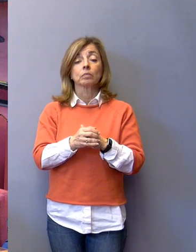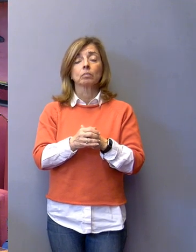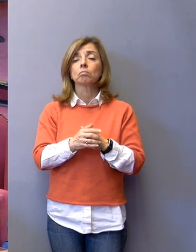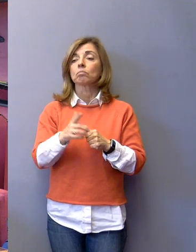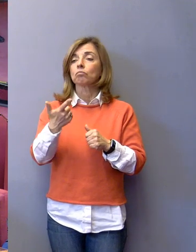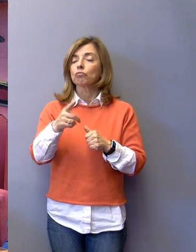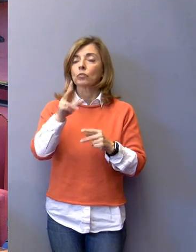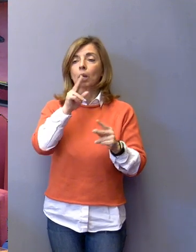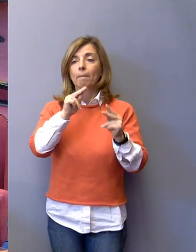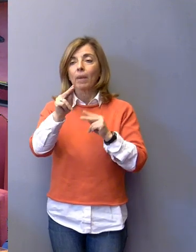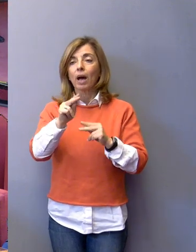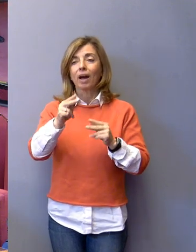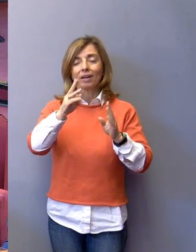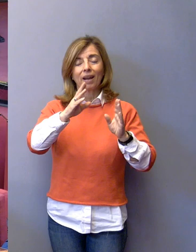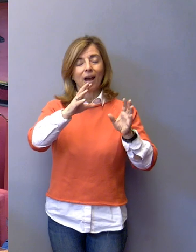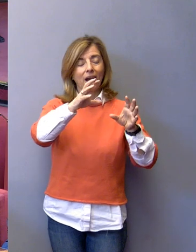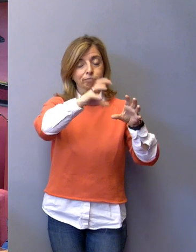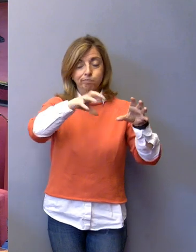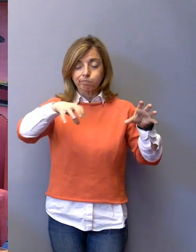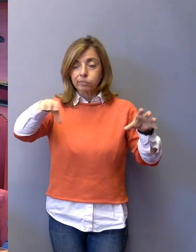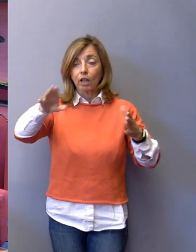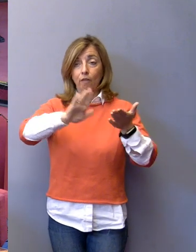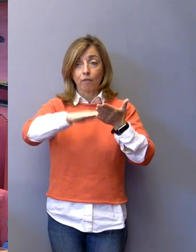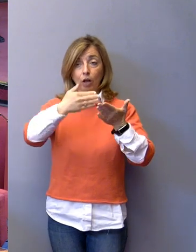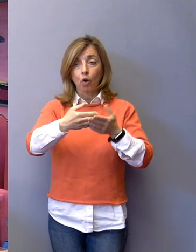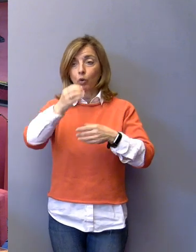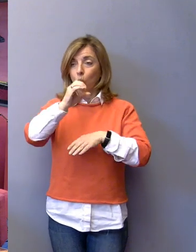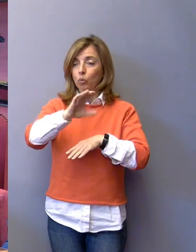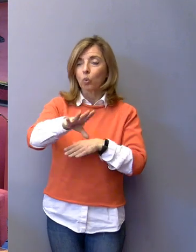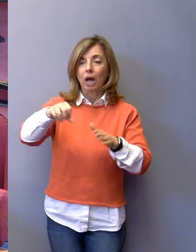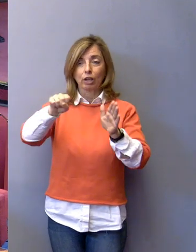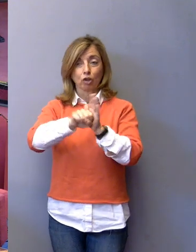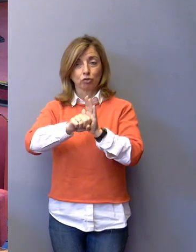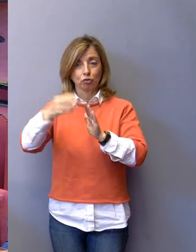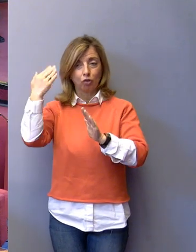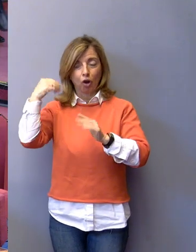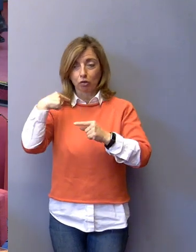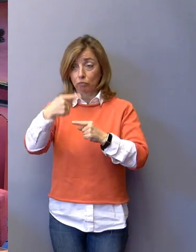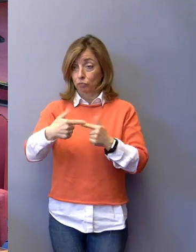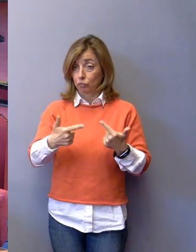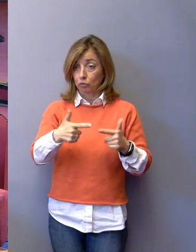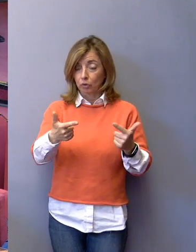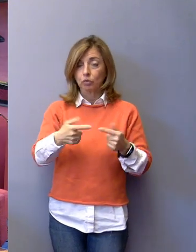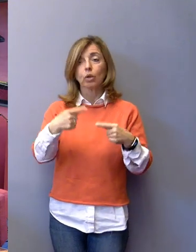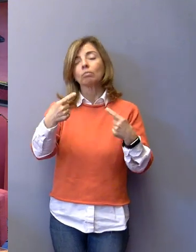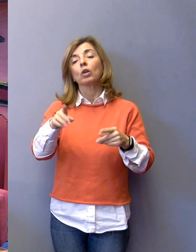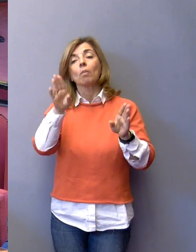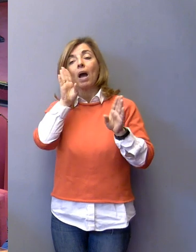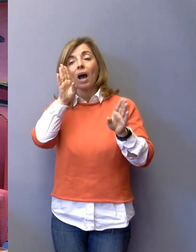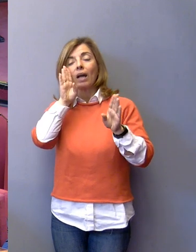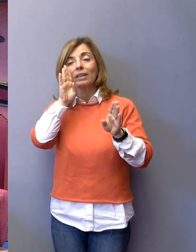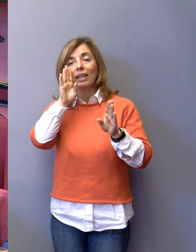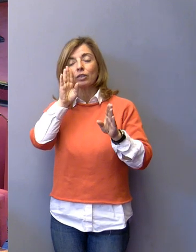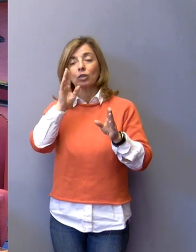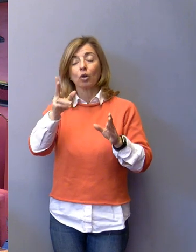riferimento al valore culturale storico di certi complessi di edilizia e sembra venir meno l'attenzione al patrimonio storico